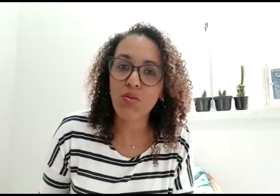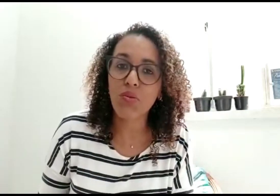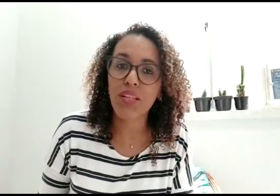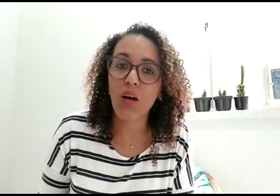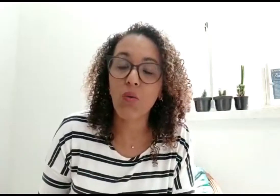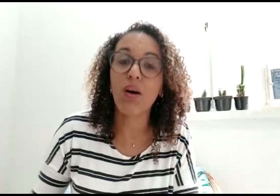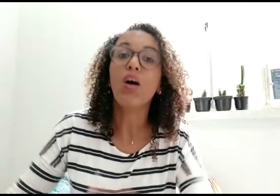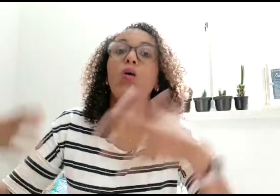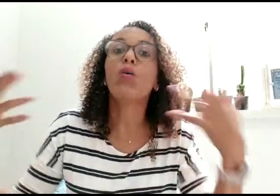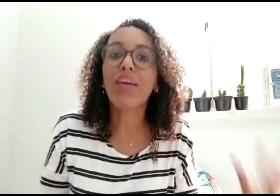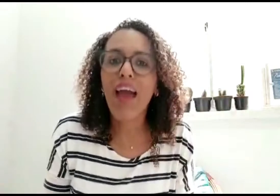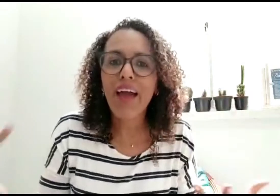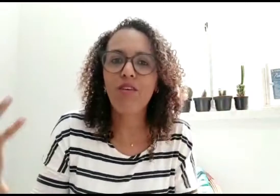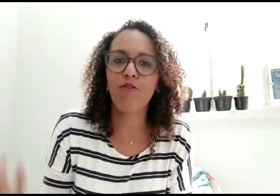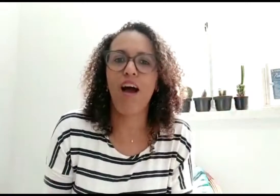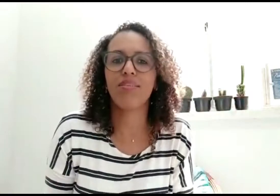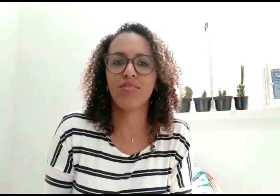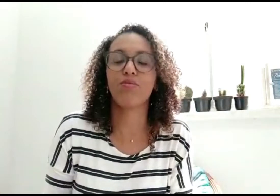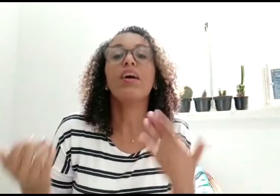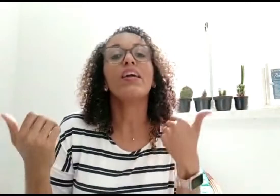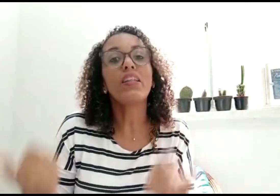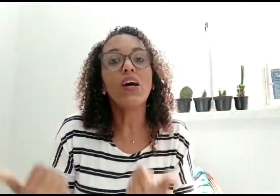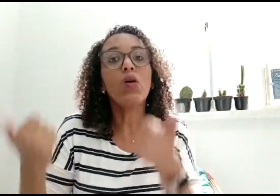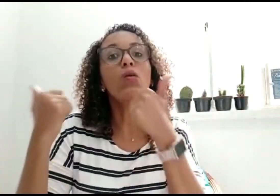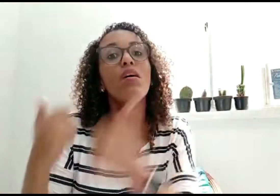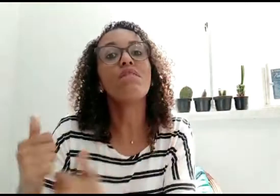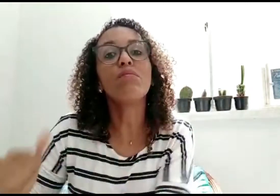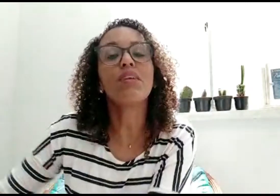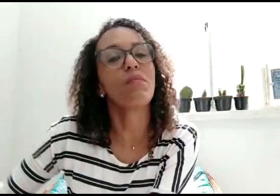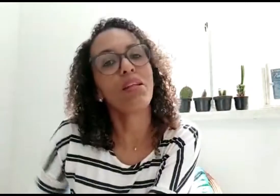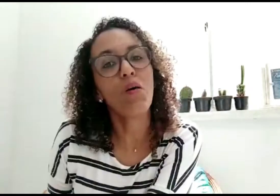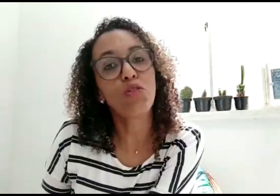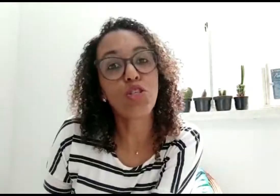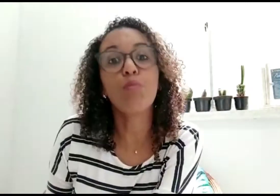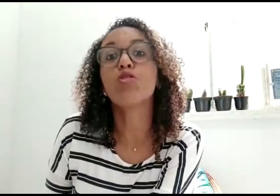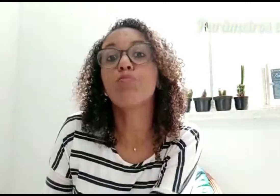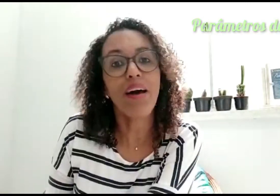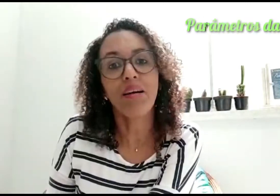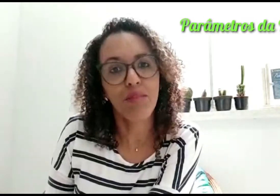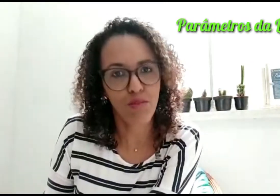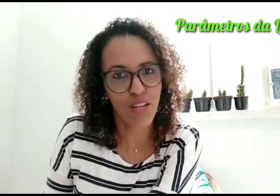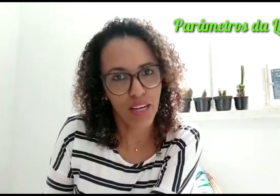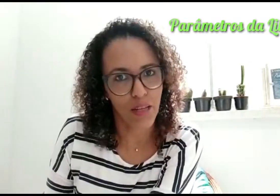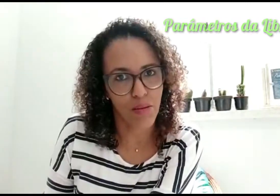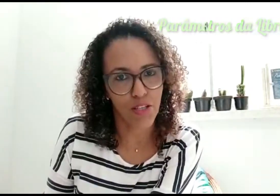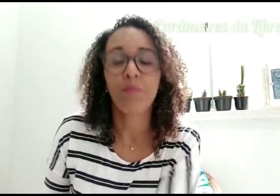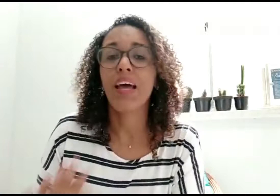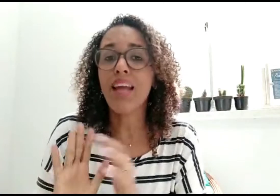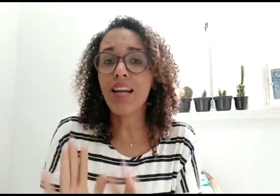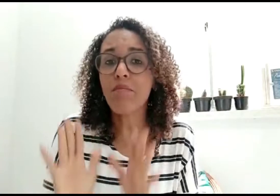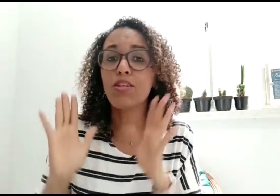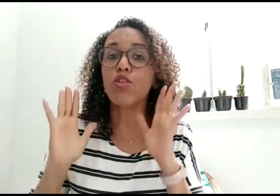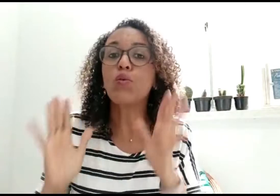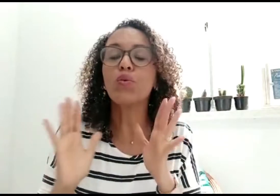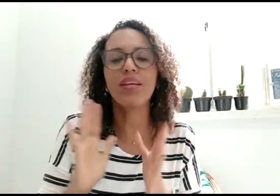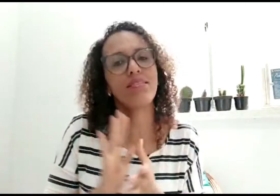surda na rua, o que é que eu faço? Então, vamos aprender hoje sobre os parâmetros da Libras. Na Libras, tudo tem